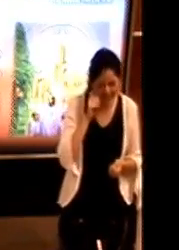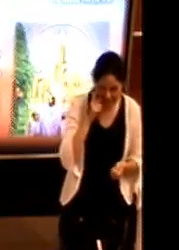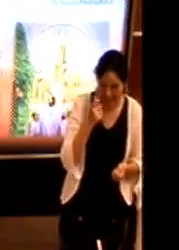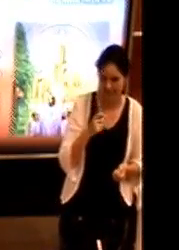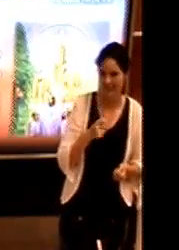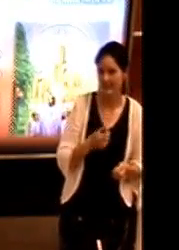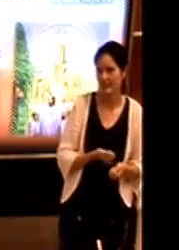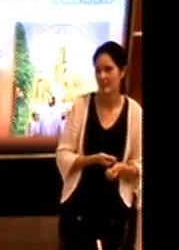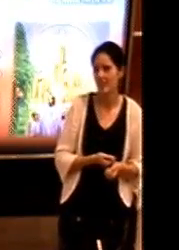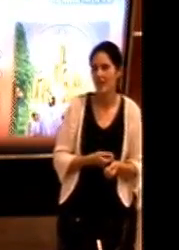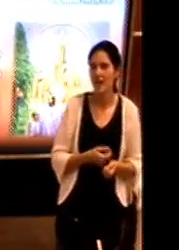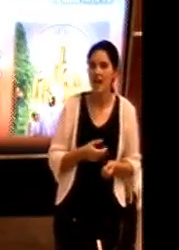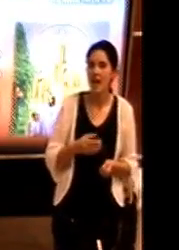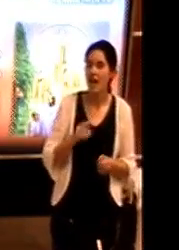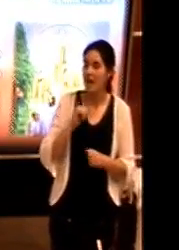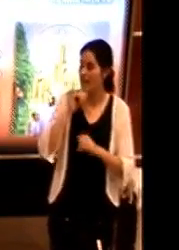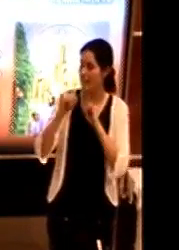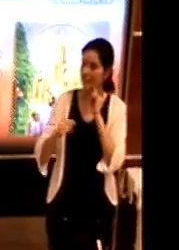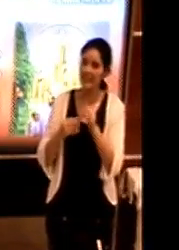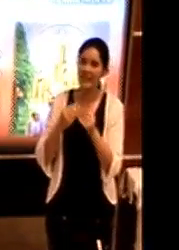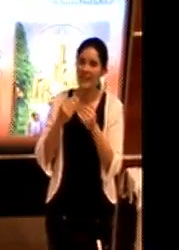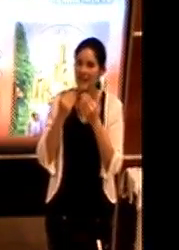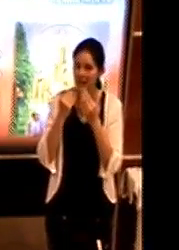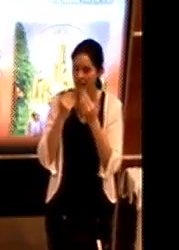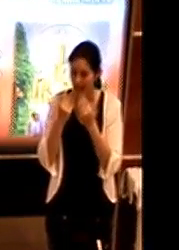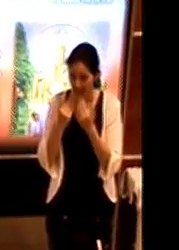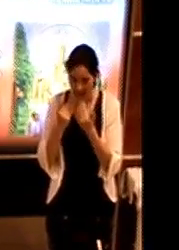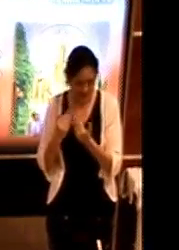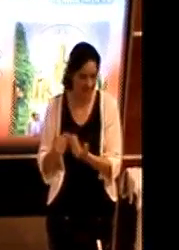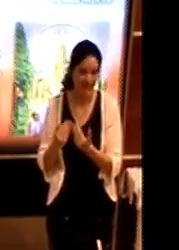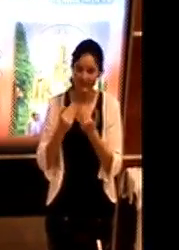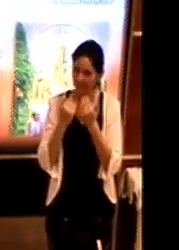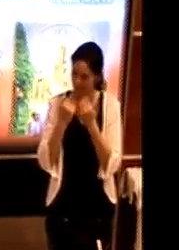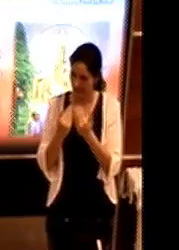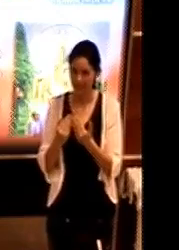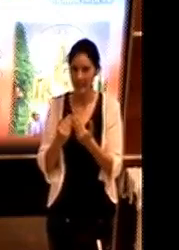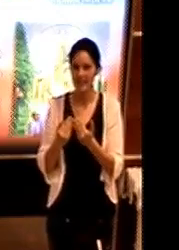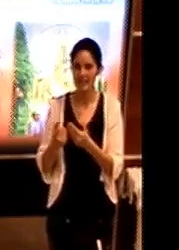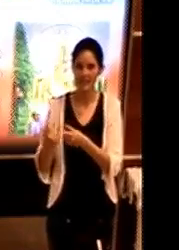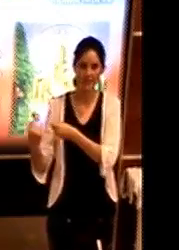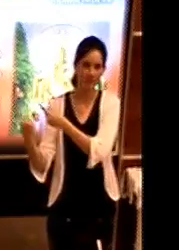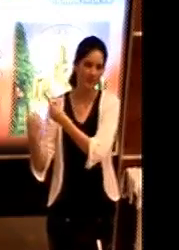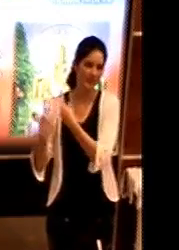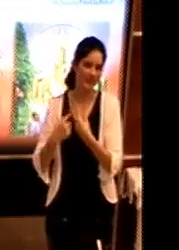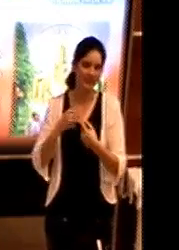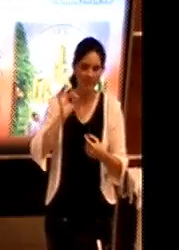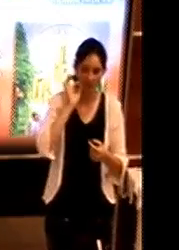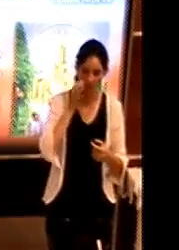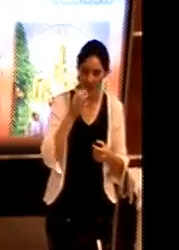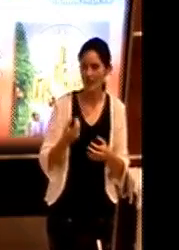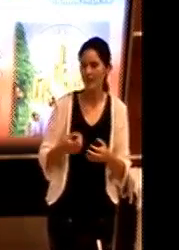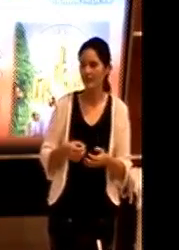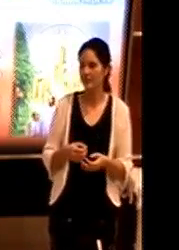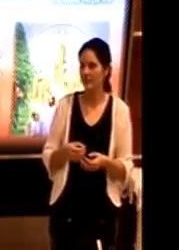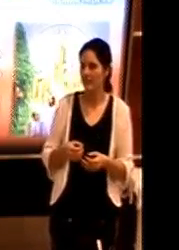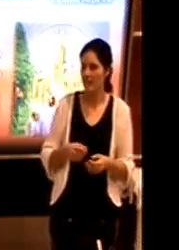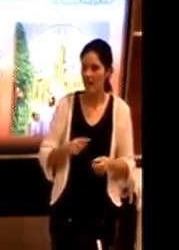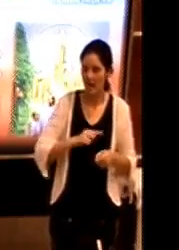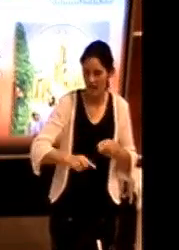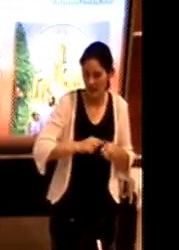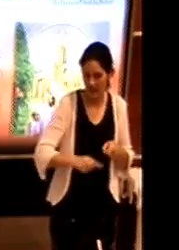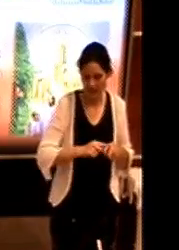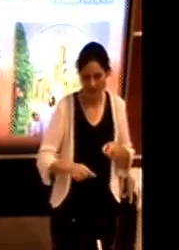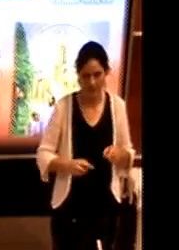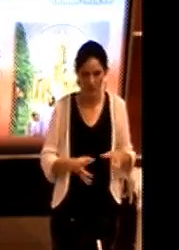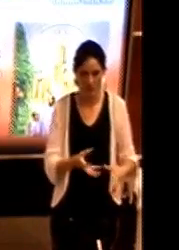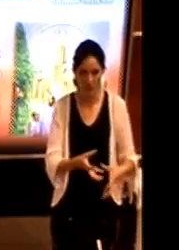dice, tío, gracias. Tío, cuánto te quiero porque me regalaste estos bombones. Rápidamente Juancito juntó